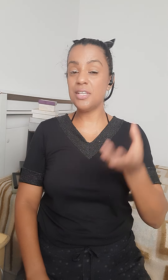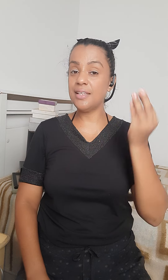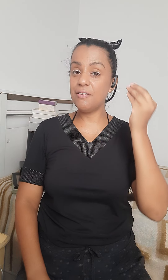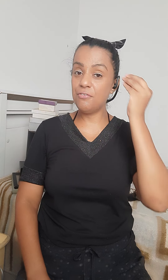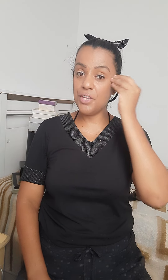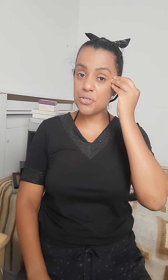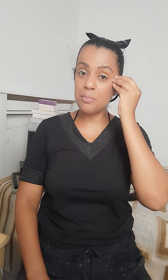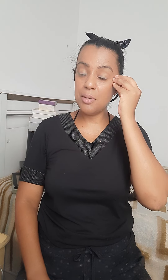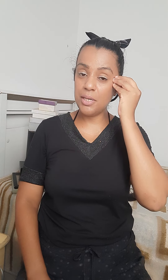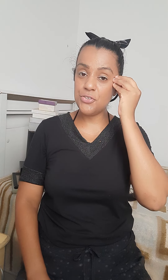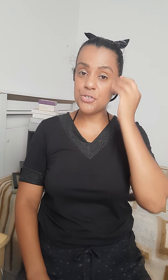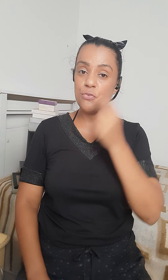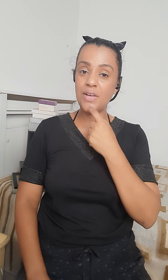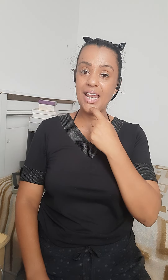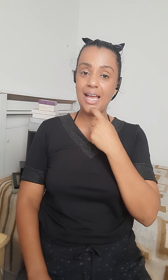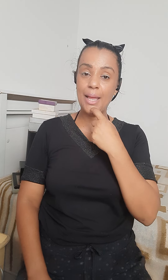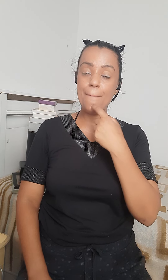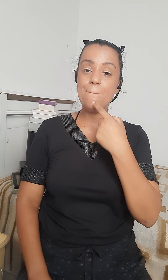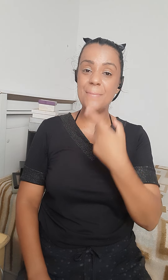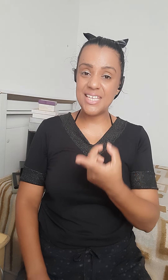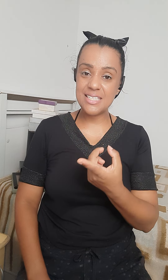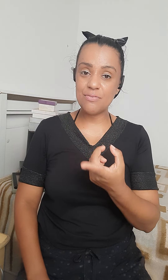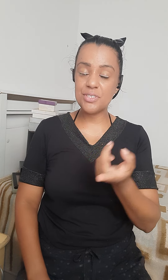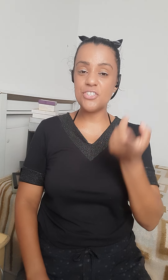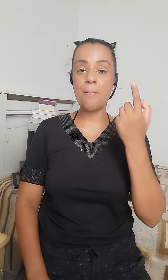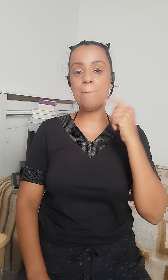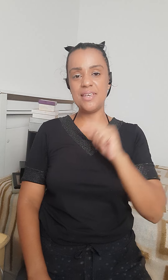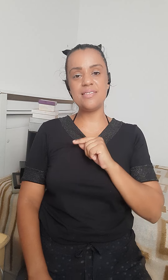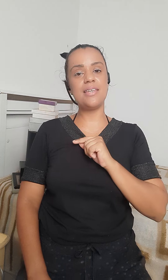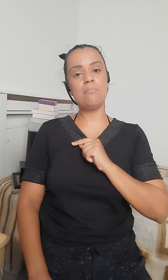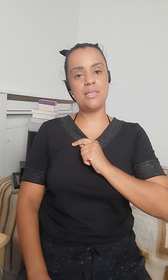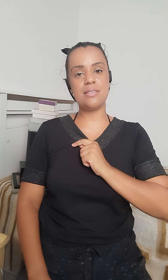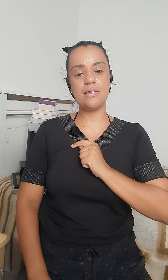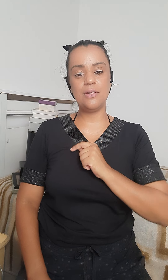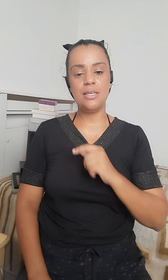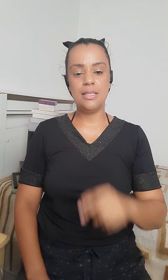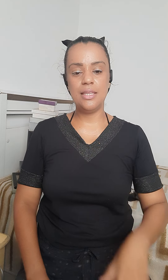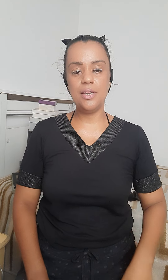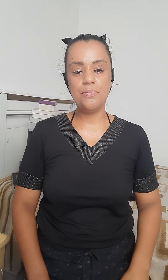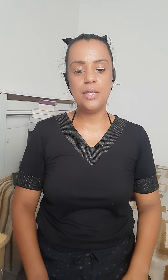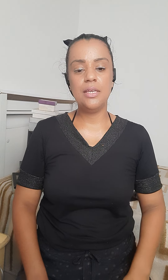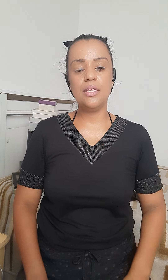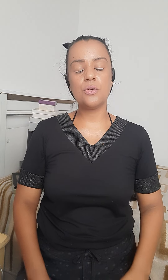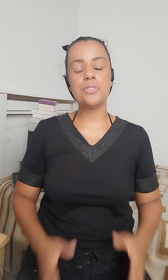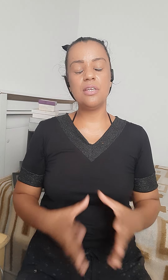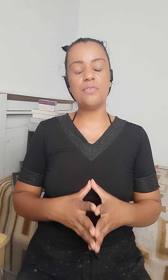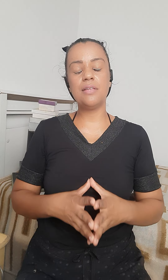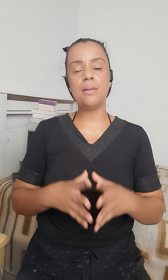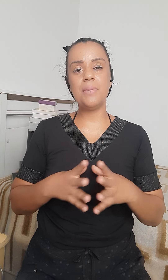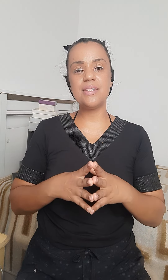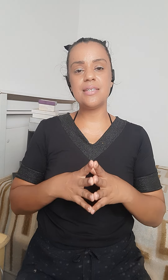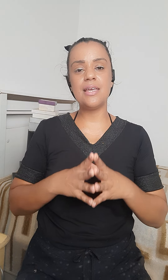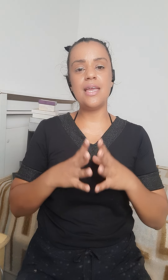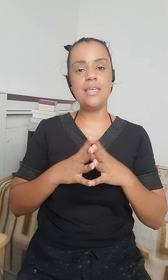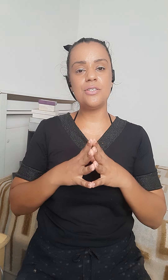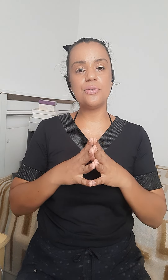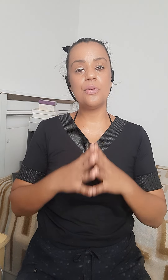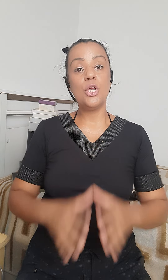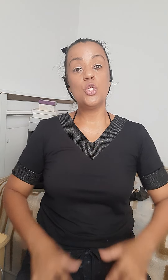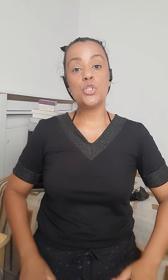está fixo na minha mente. Se eu falar mesa, você já pensa na mesa, né? Então, o significado da mesa é isso. Só